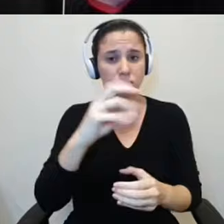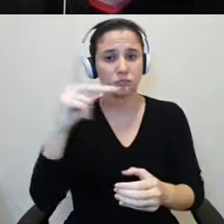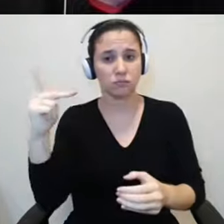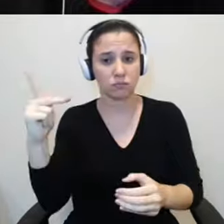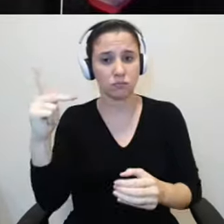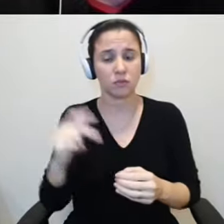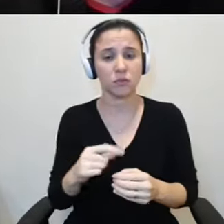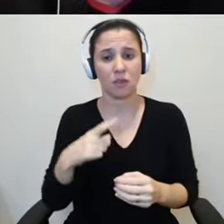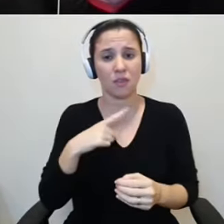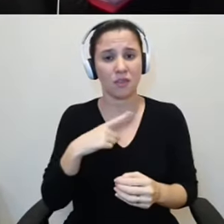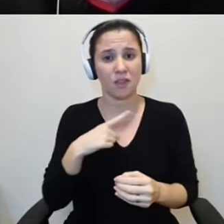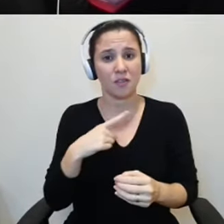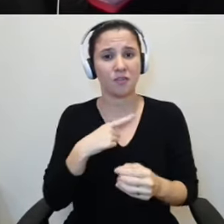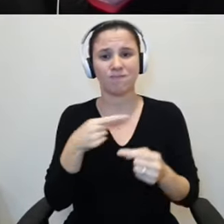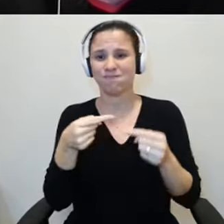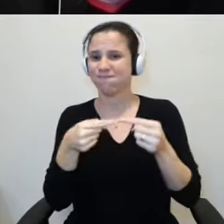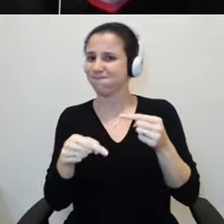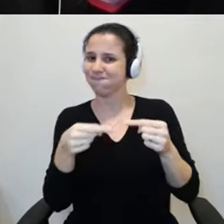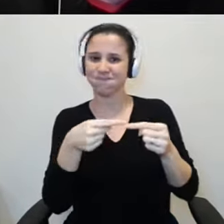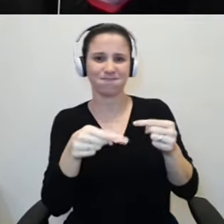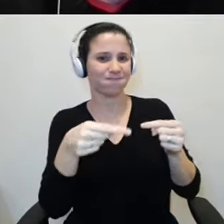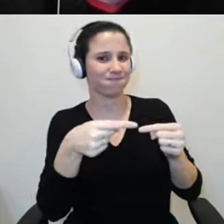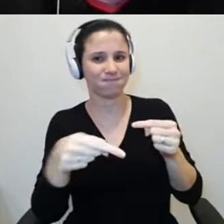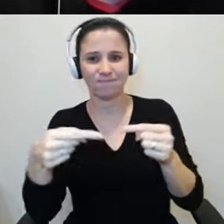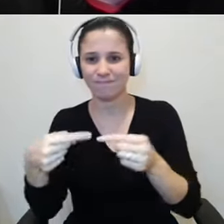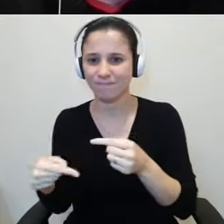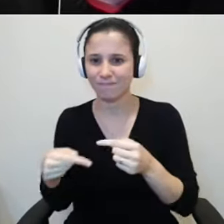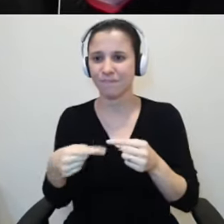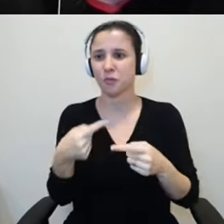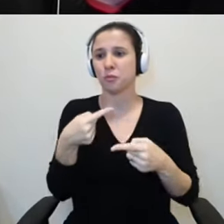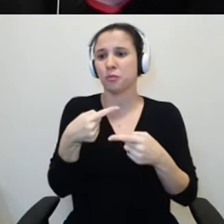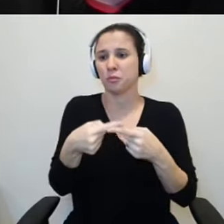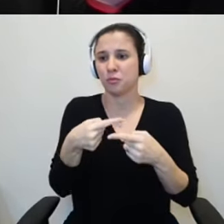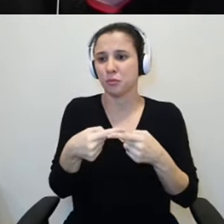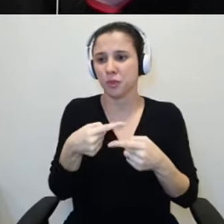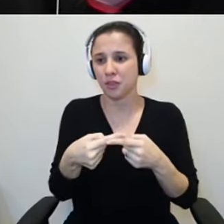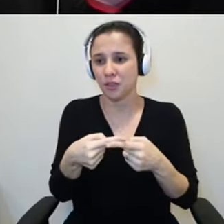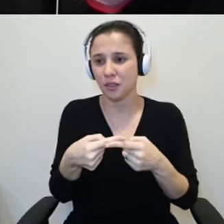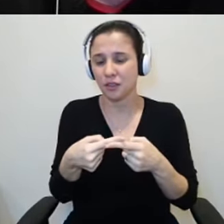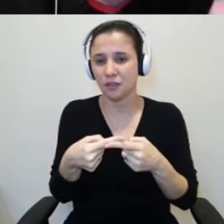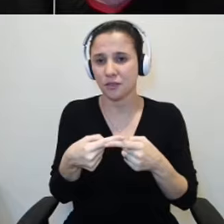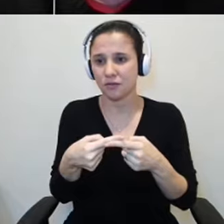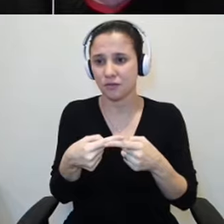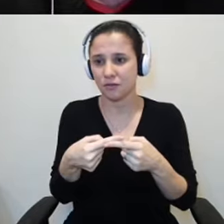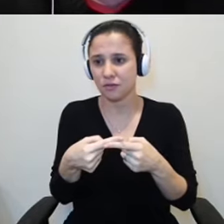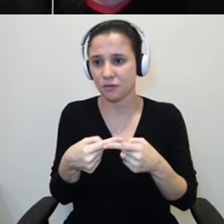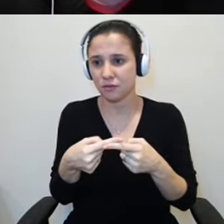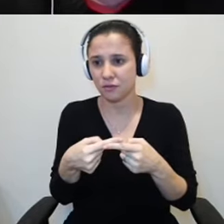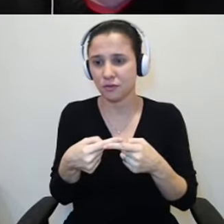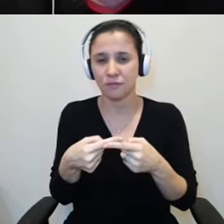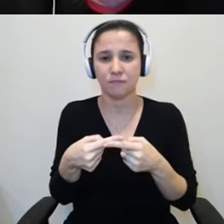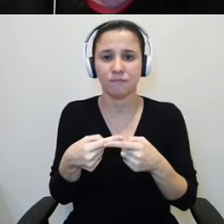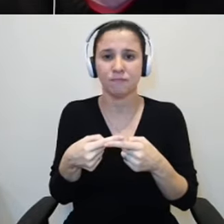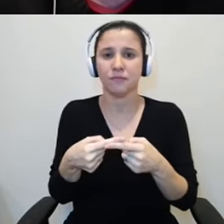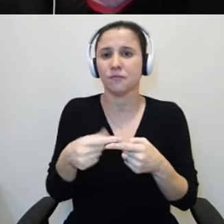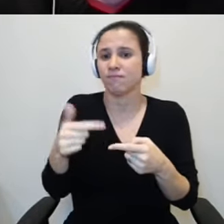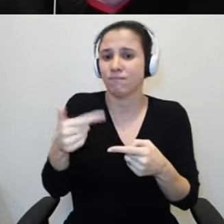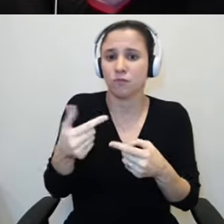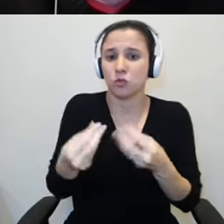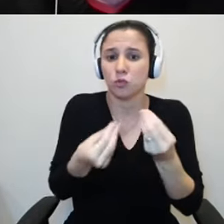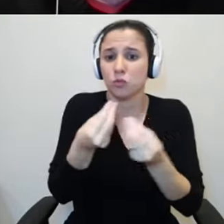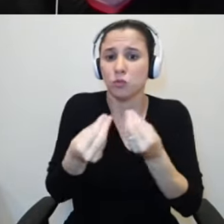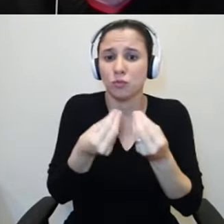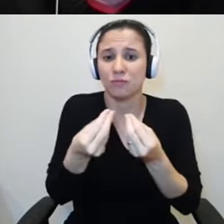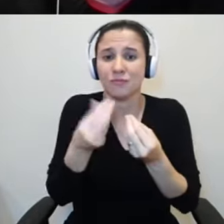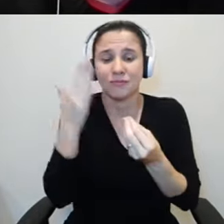certa discordância, justamente pelo fato de nós não termos previsão. Naquele momento, nós não tínhamos previsão de